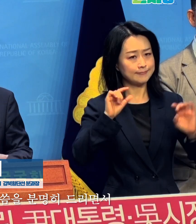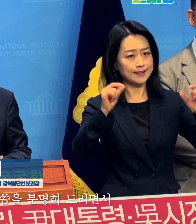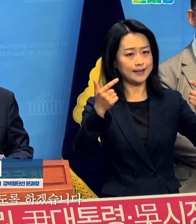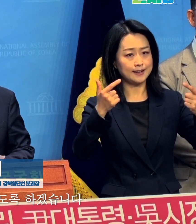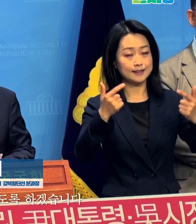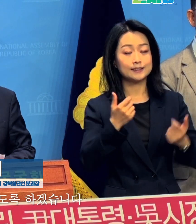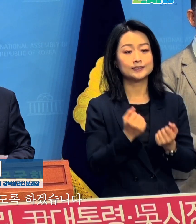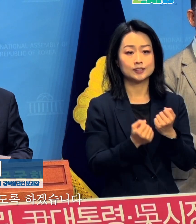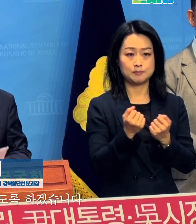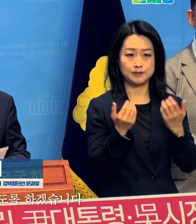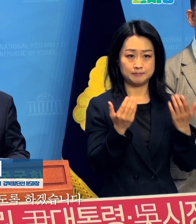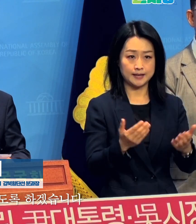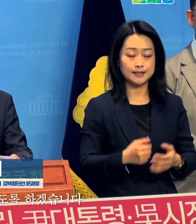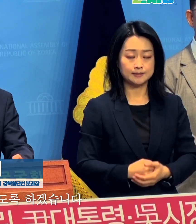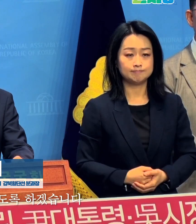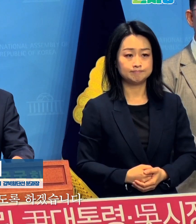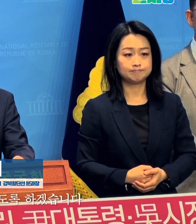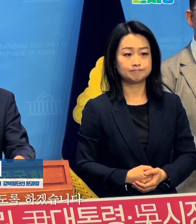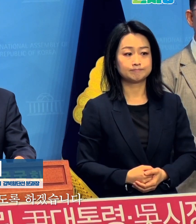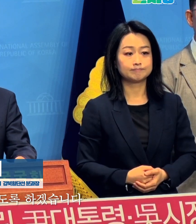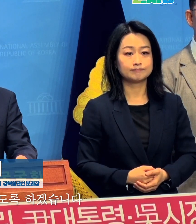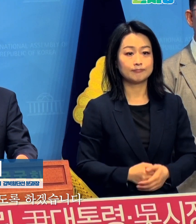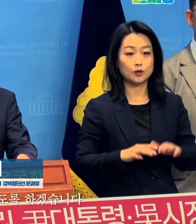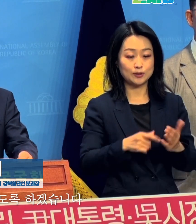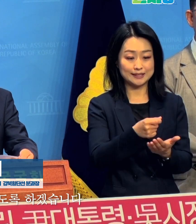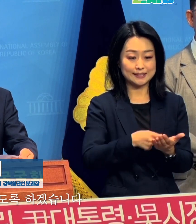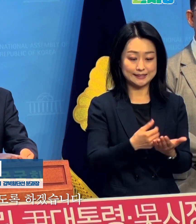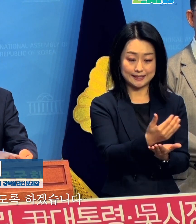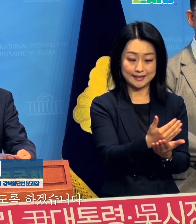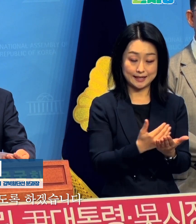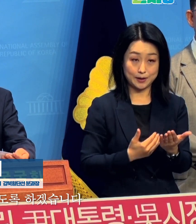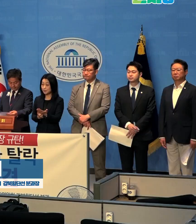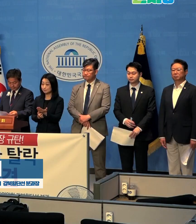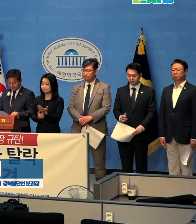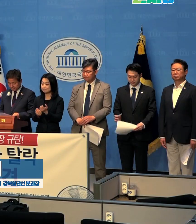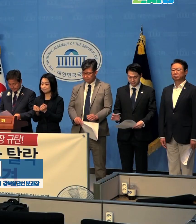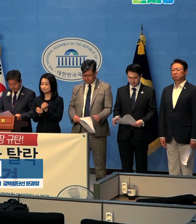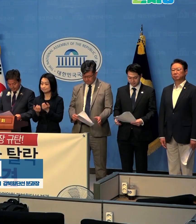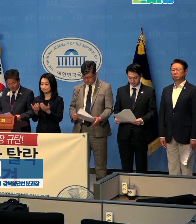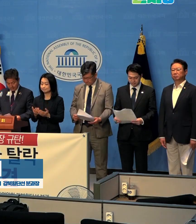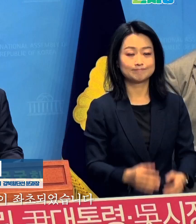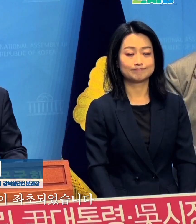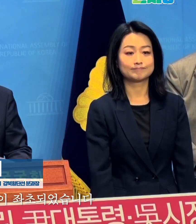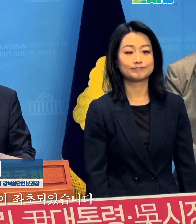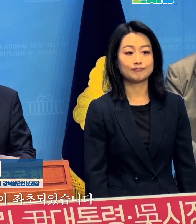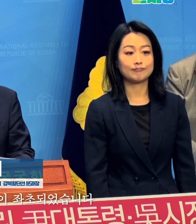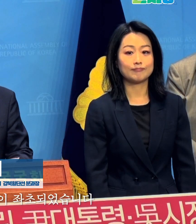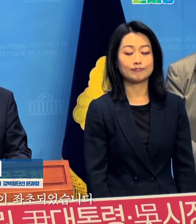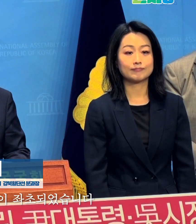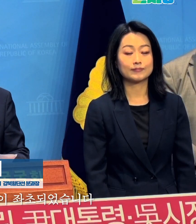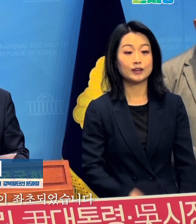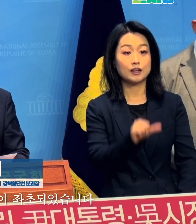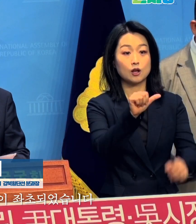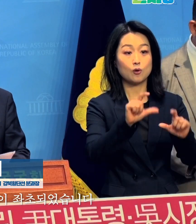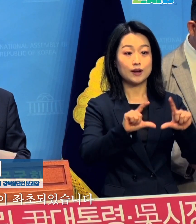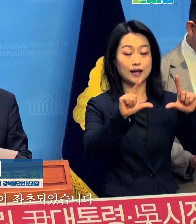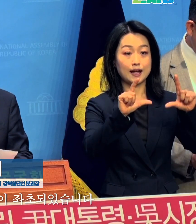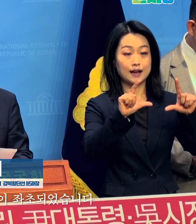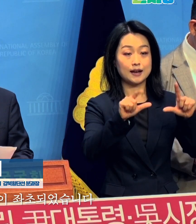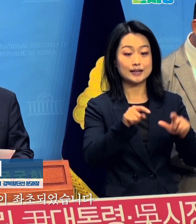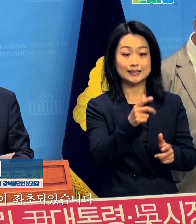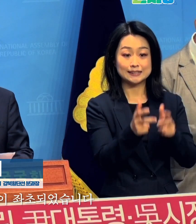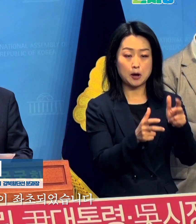분명히 드리면서 오늘 기자회견을 낭독하도록 하겠습니다. 지난 5일 강북횡단선